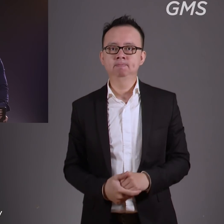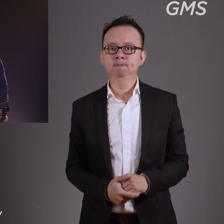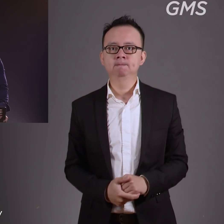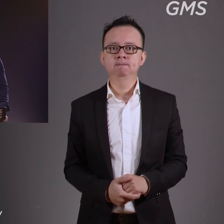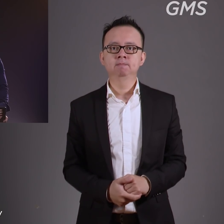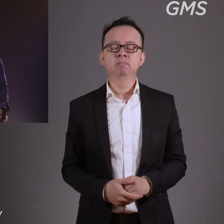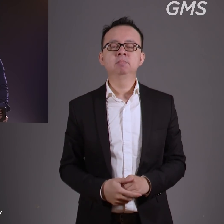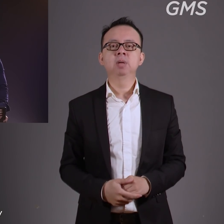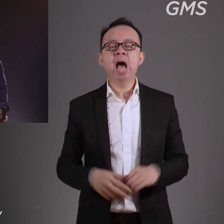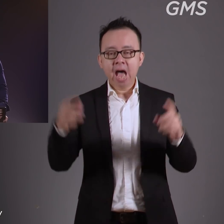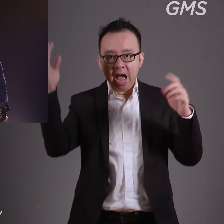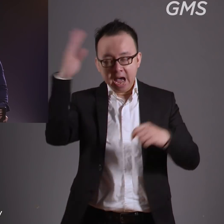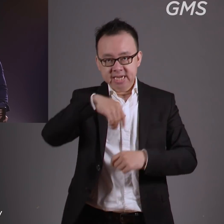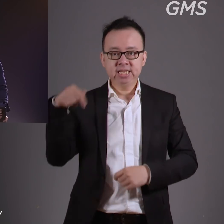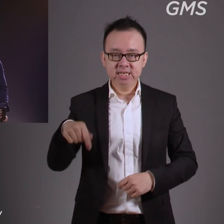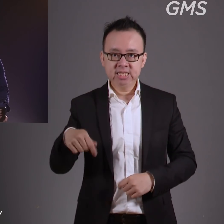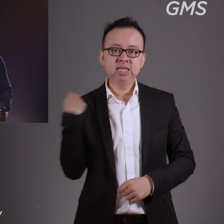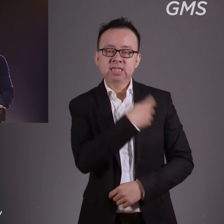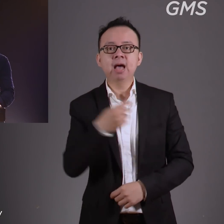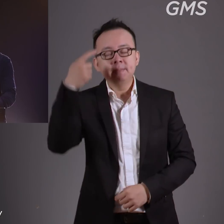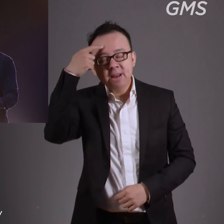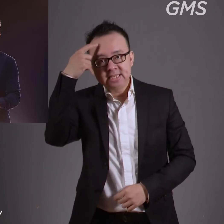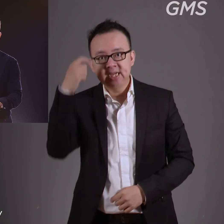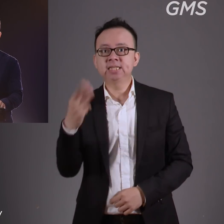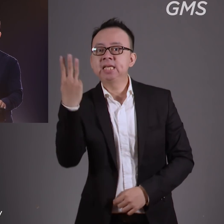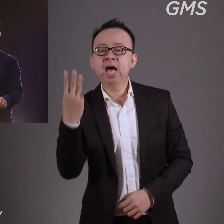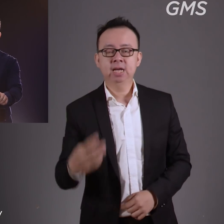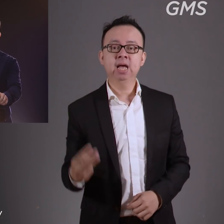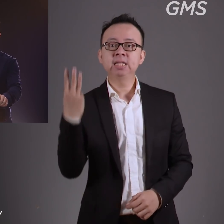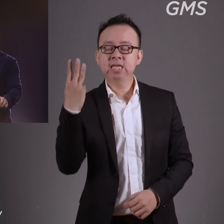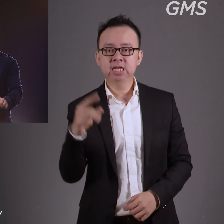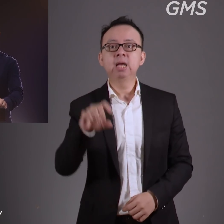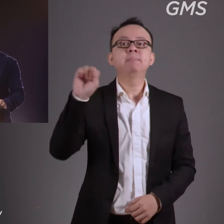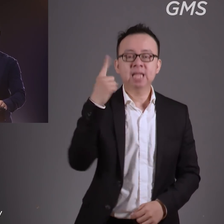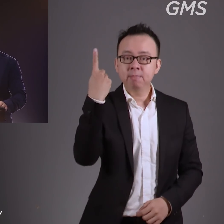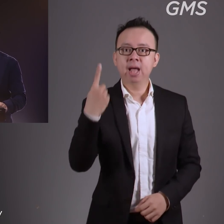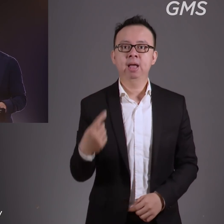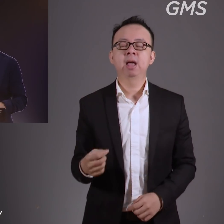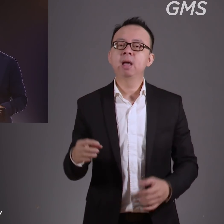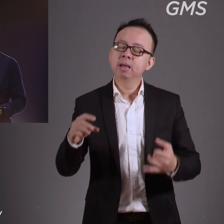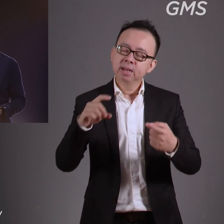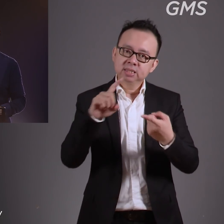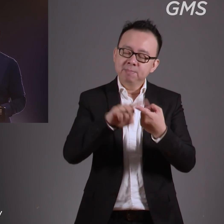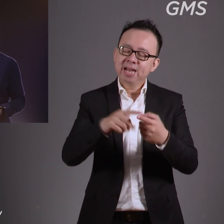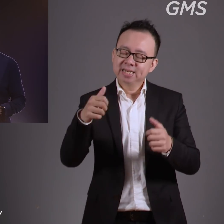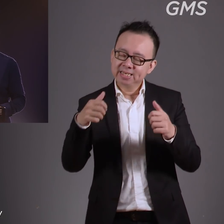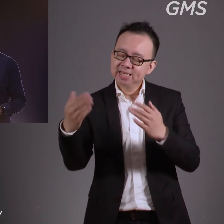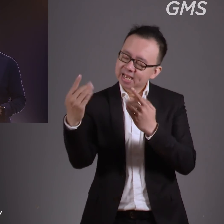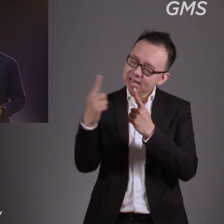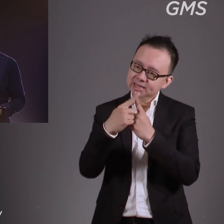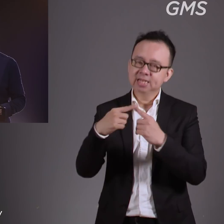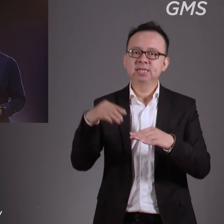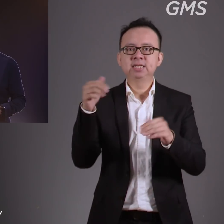pelajari? Berkat atau kutuk pada silsilah keluarga. 1, bergaul dengan Tuhan adalah warisan terbesar.